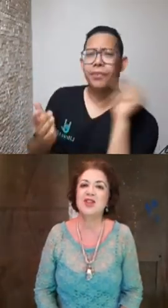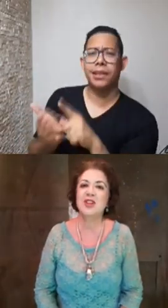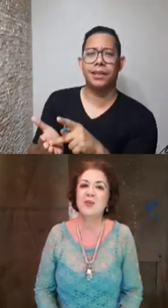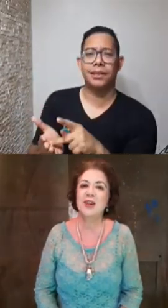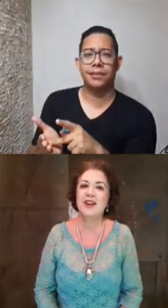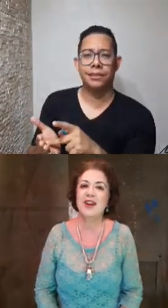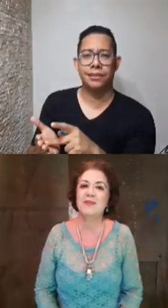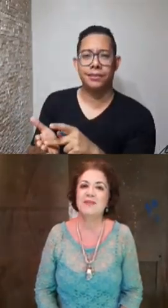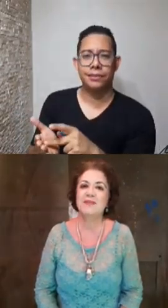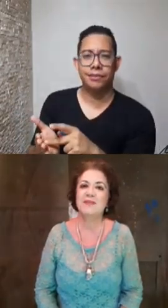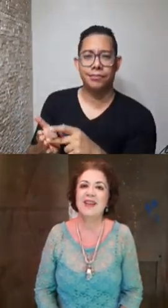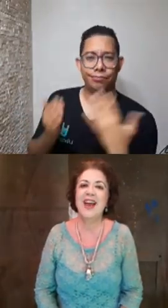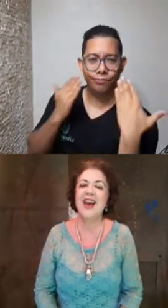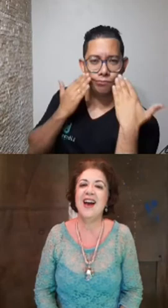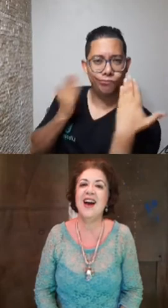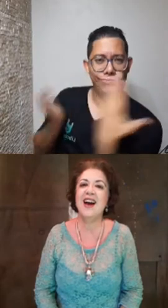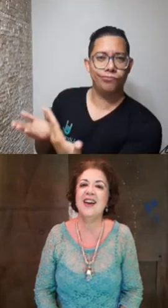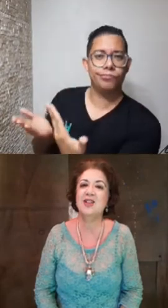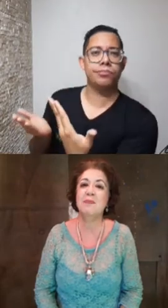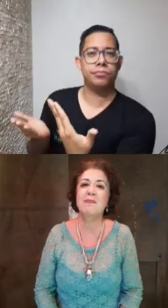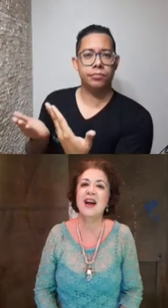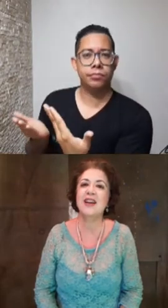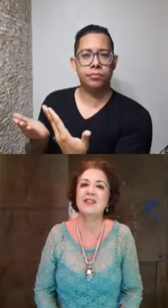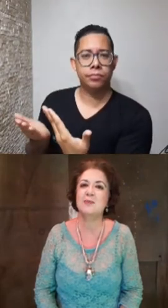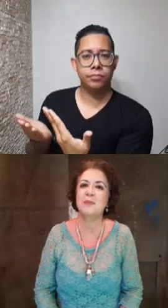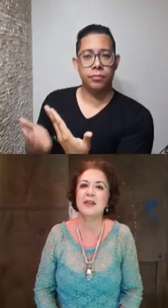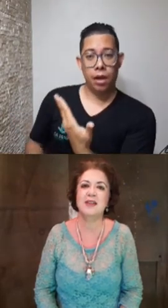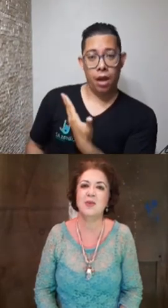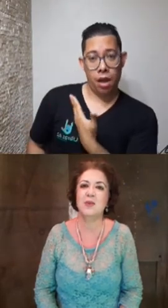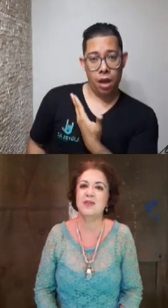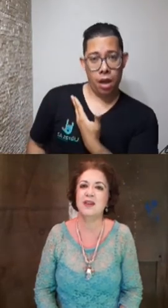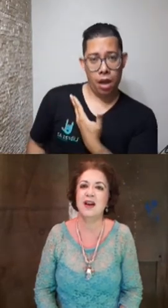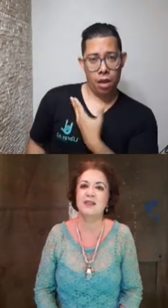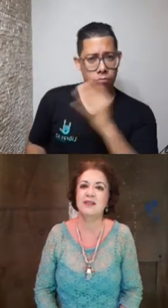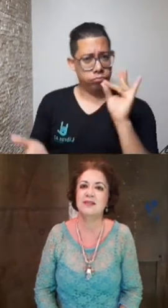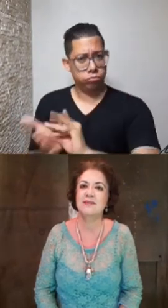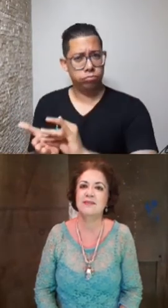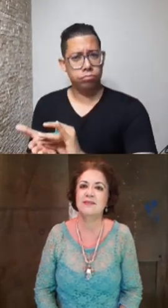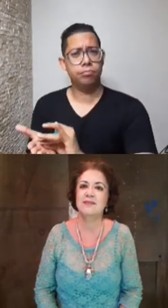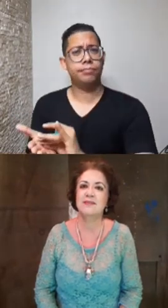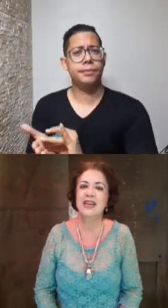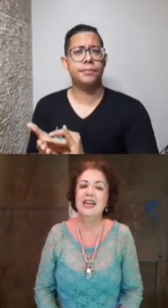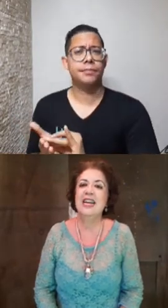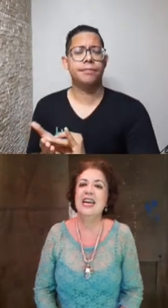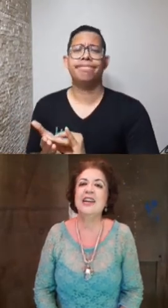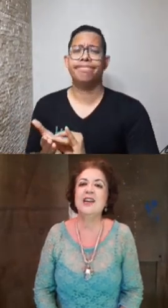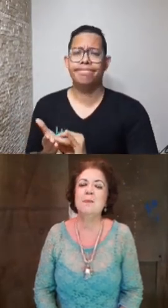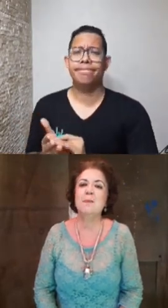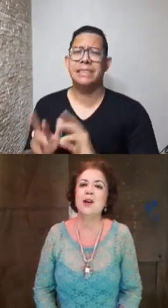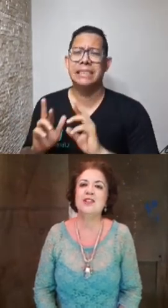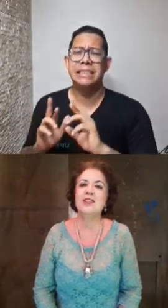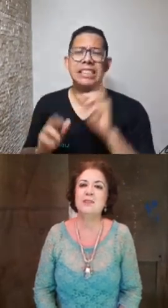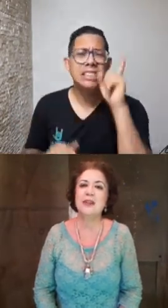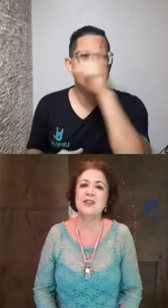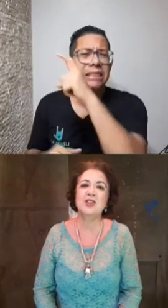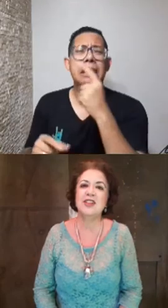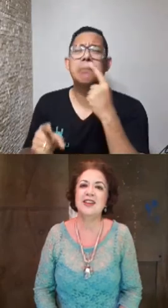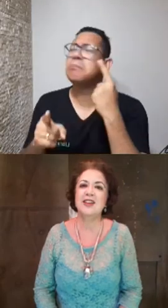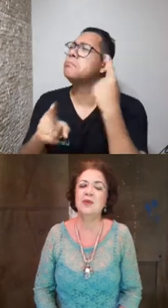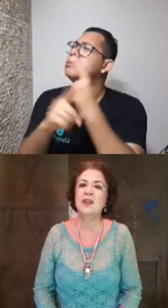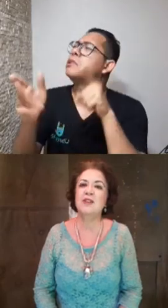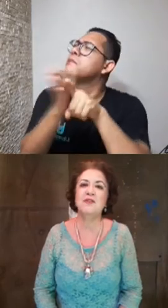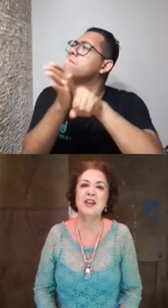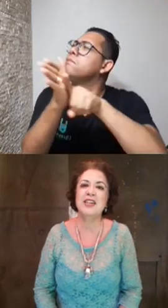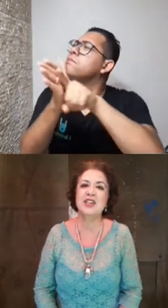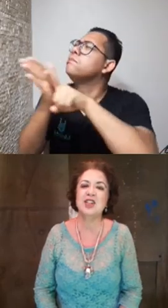Amizade genuína é rara demais para se encontrar. Ela não pode ser perdida